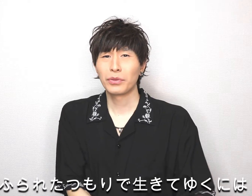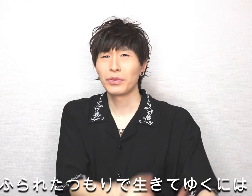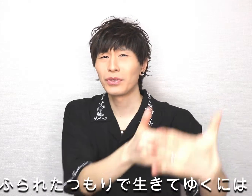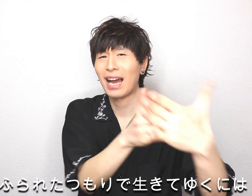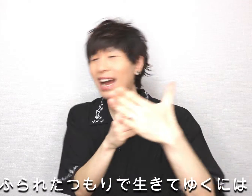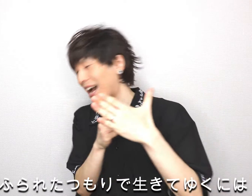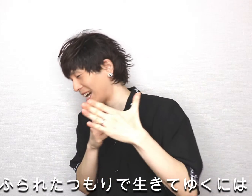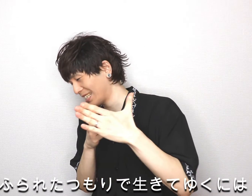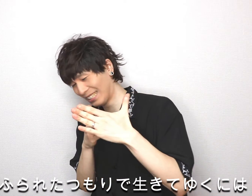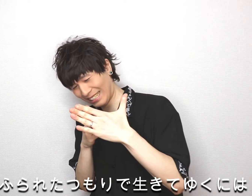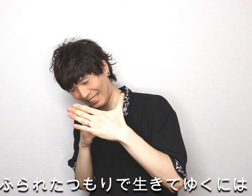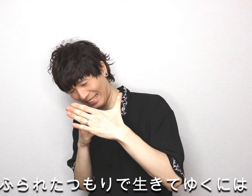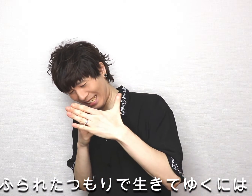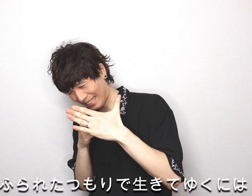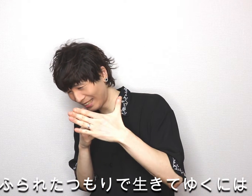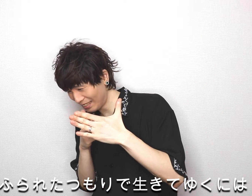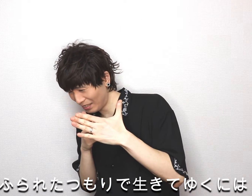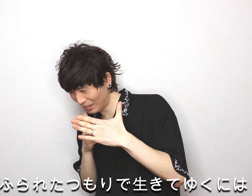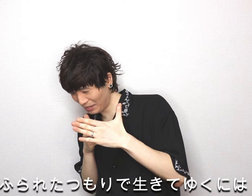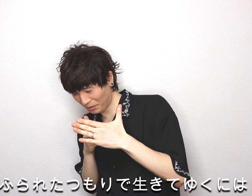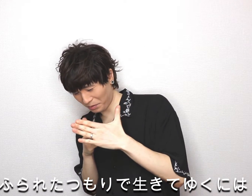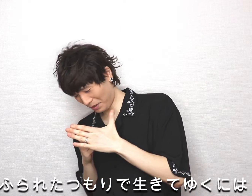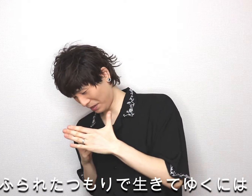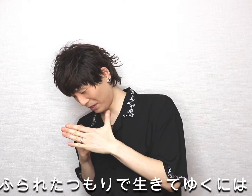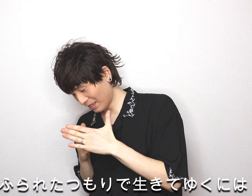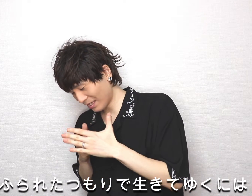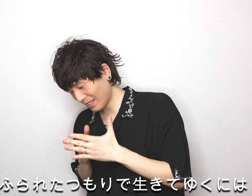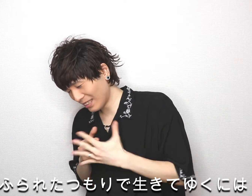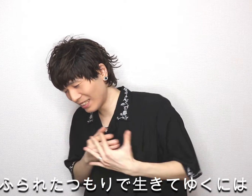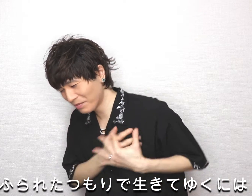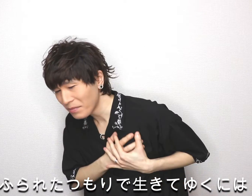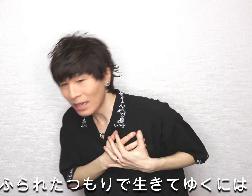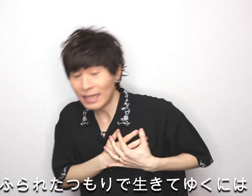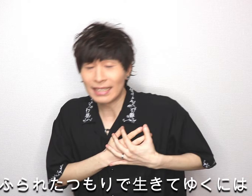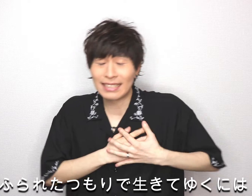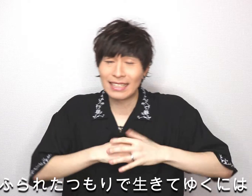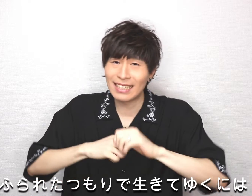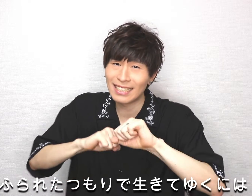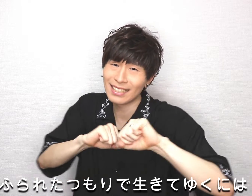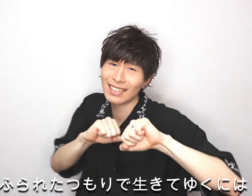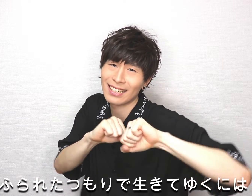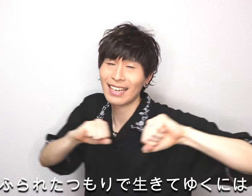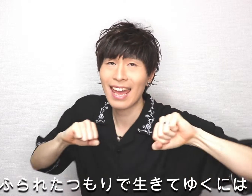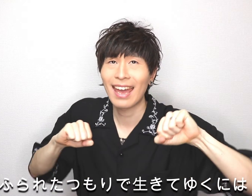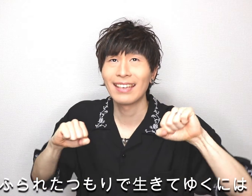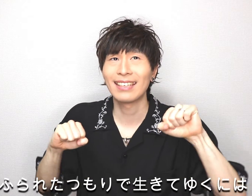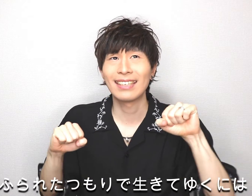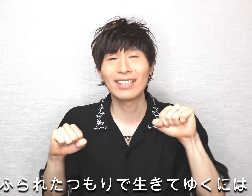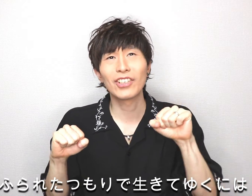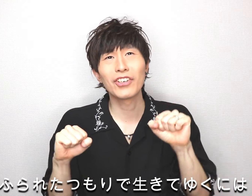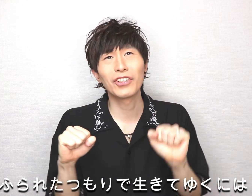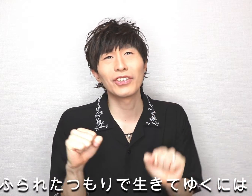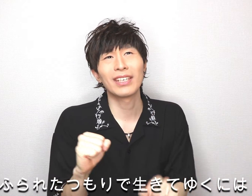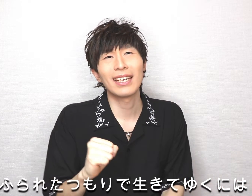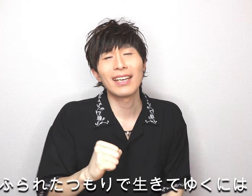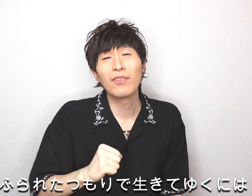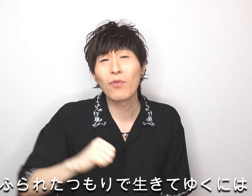振られたつもりで生きてゆくに